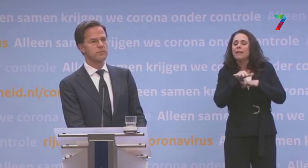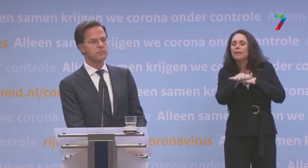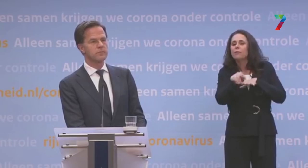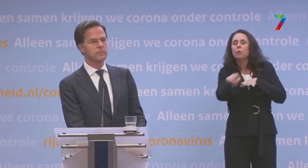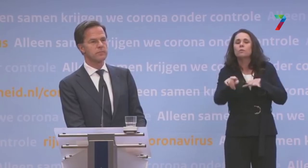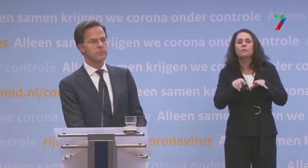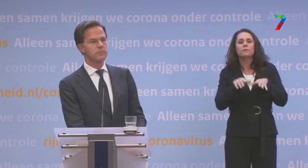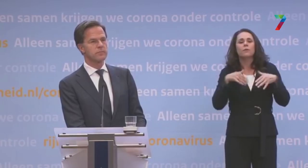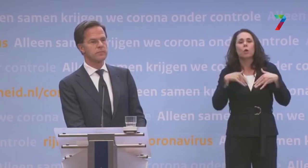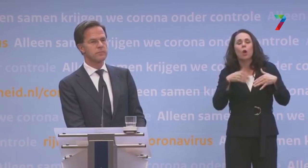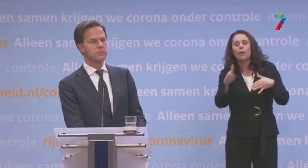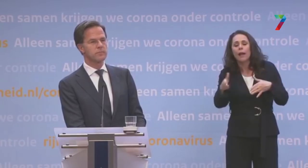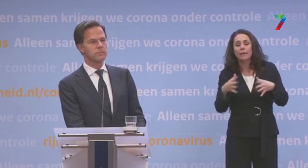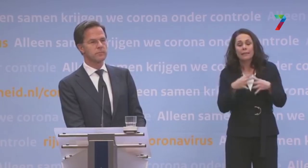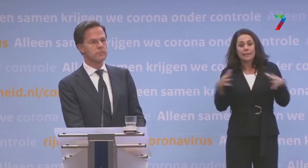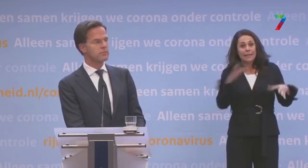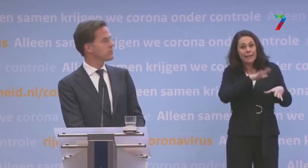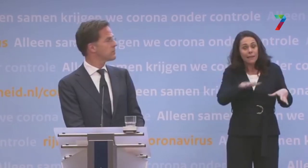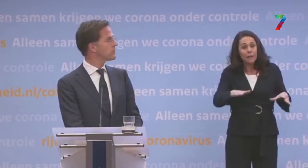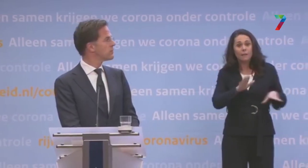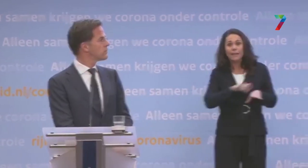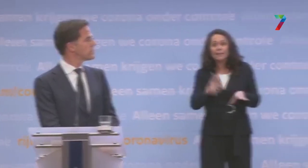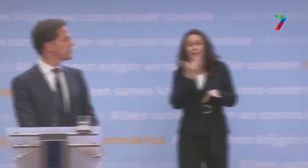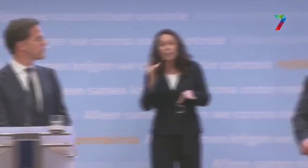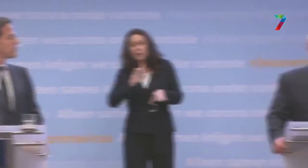dikke kinderen dan wel naar school, kinderen met diabetes?